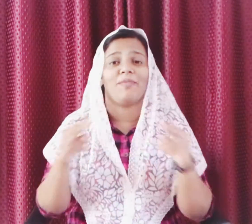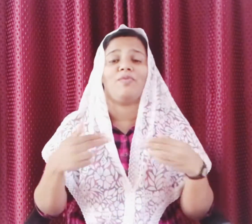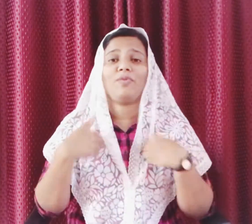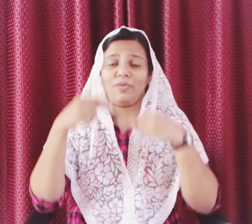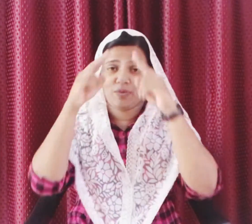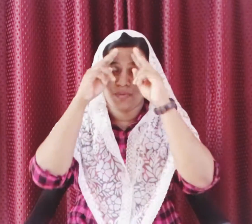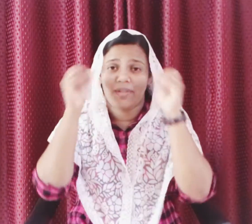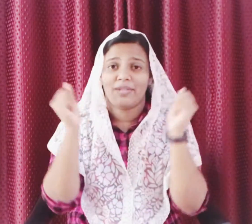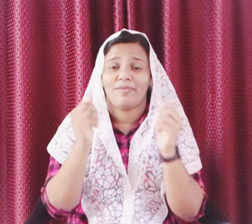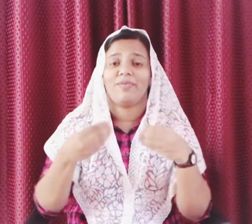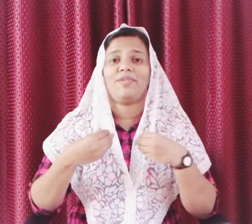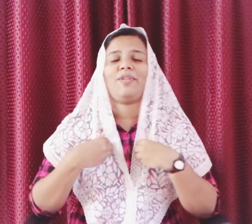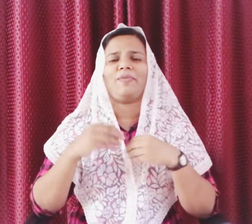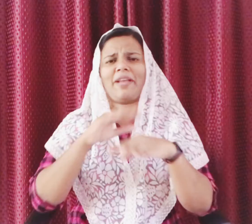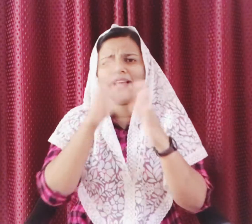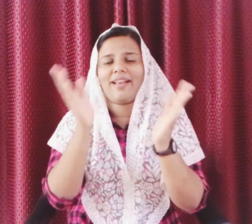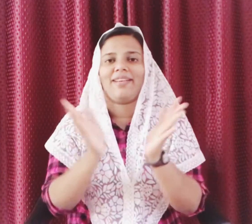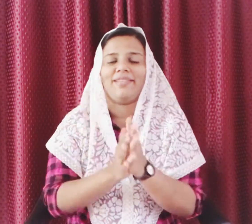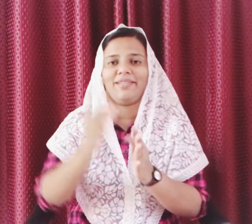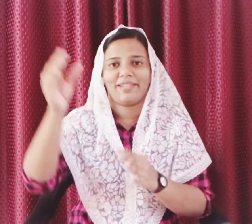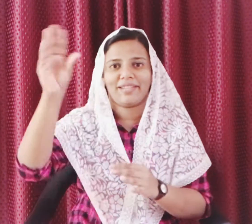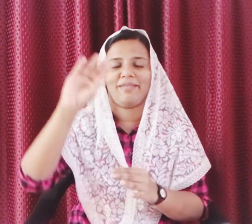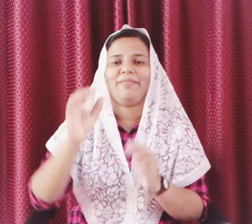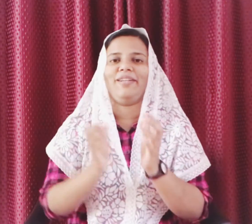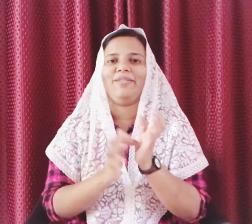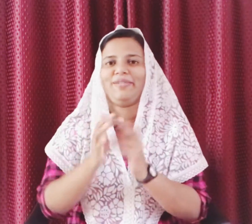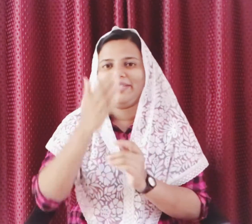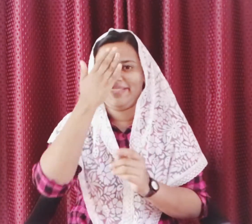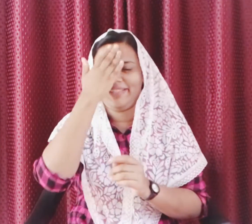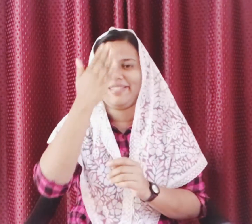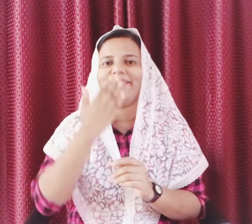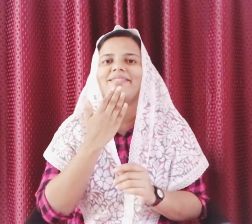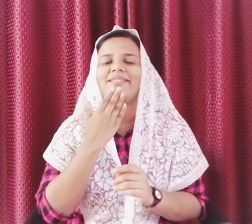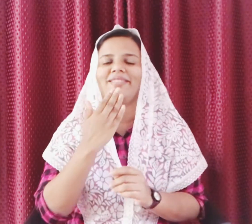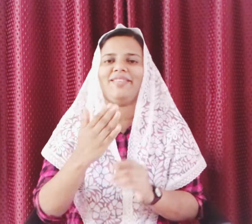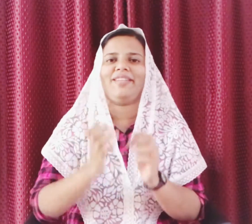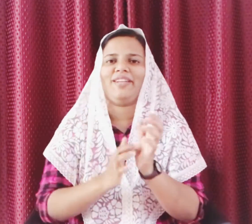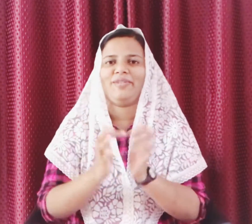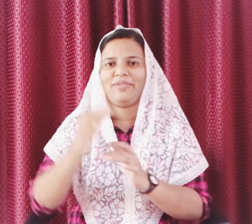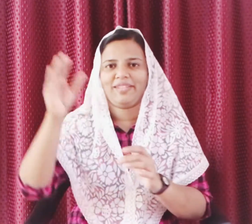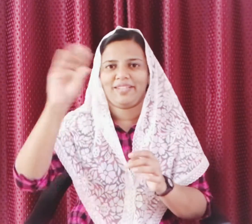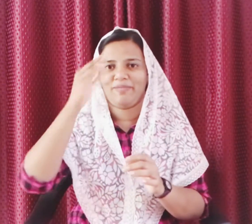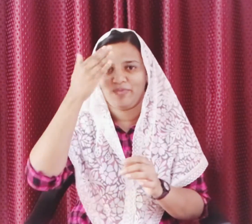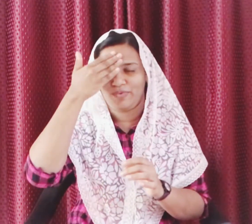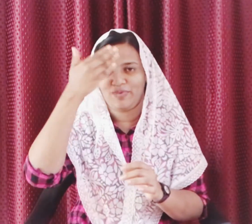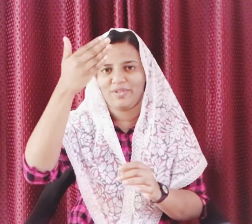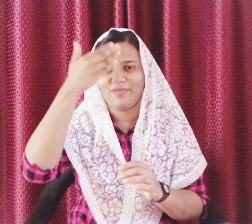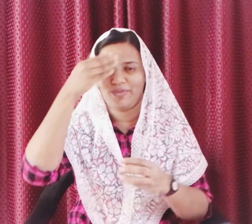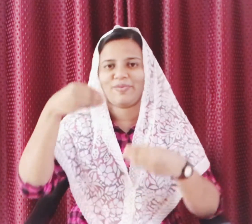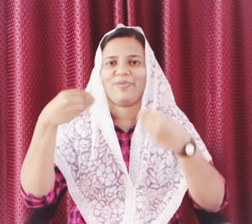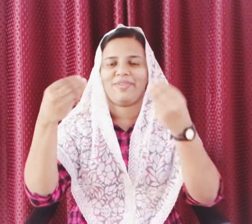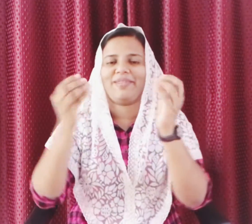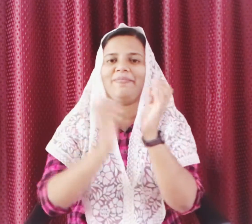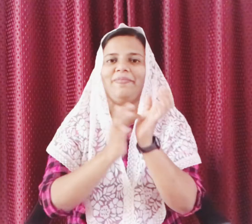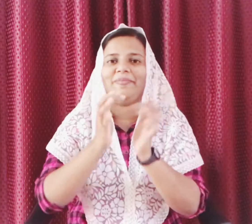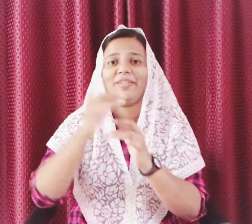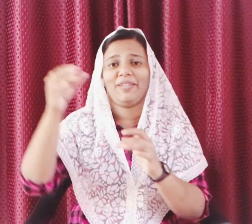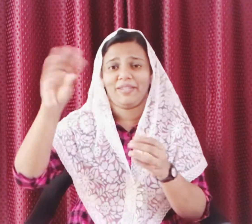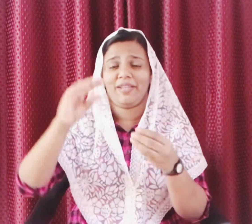തന്നു, സ്വസ്ഥതയെ തന്നു. എല്ലാ കൃപകൾക്കായിട്ടും കർത്താവിന് നന്ദി പറഞ്ഞാട്ട്. എല്ലാ കൃപകൾക്കായിട്ടും കർത്താവിന് നന്ദി പറഞ്ഞാട്ട്. എല്ലാ കൃപകൾക്കായിട്ടും,